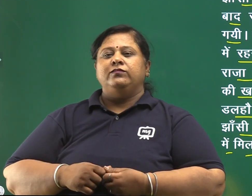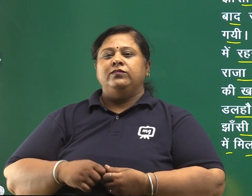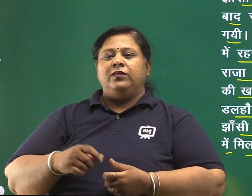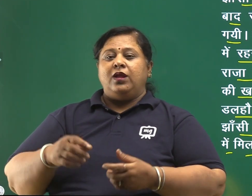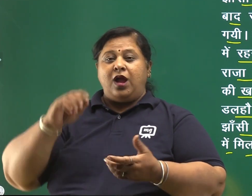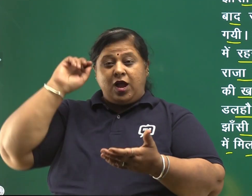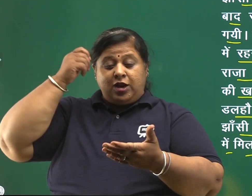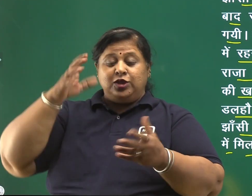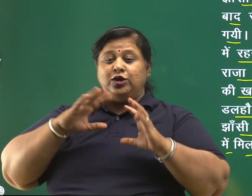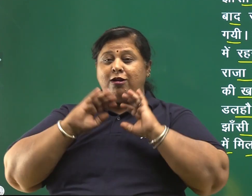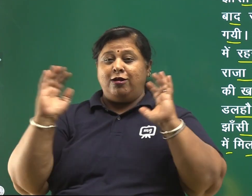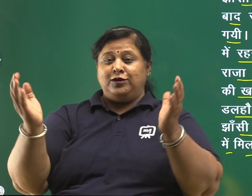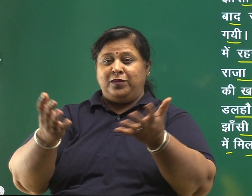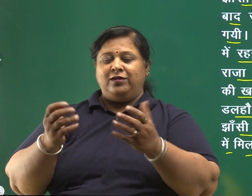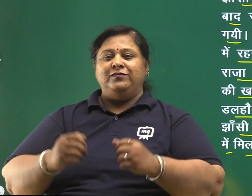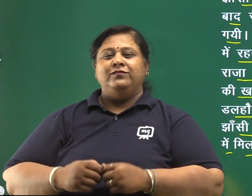अंग्रेजी राज में